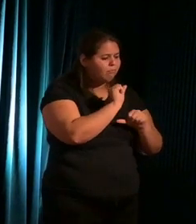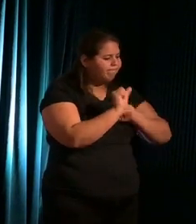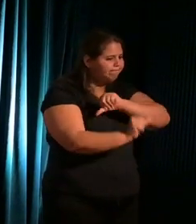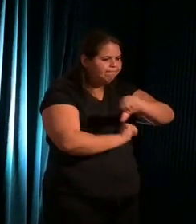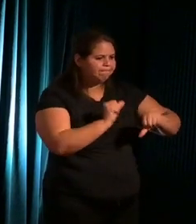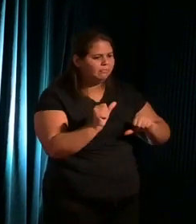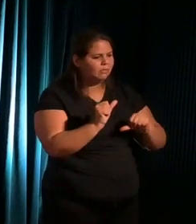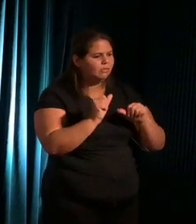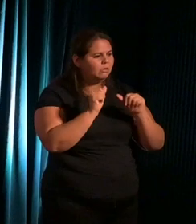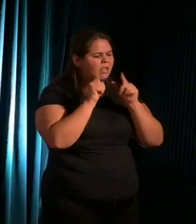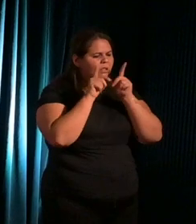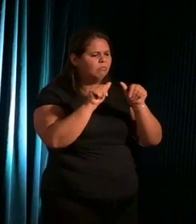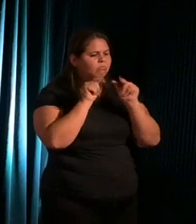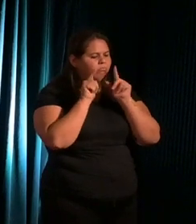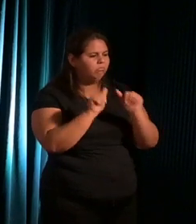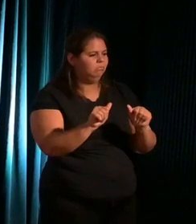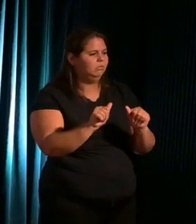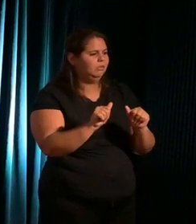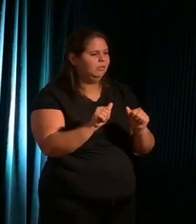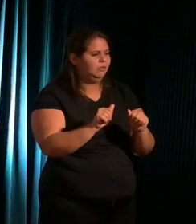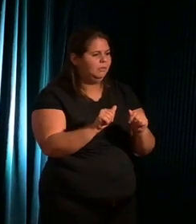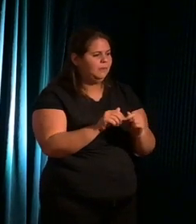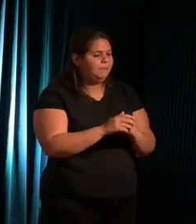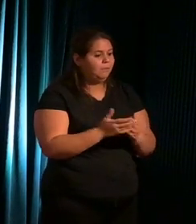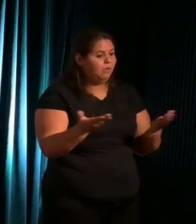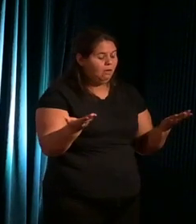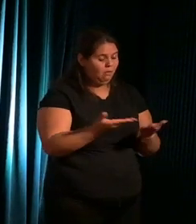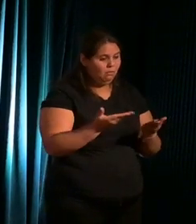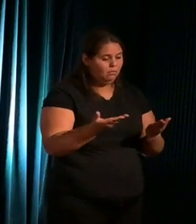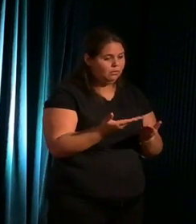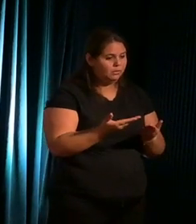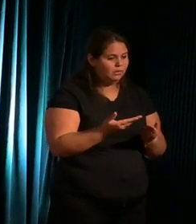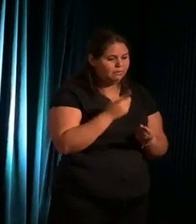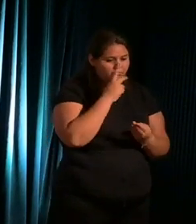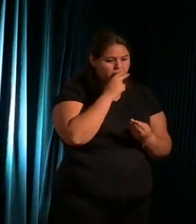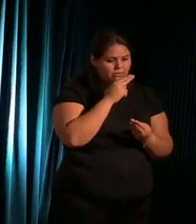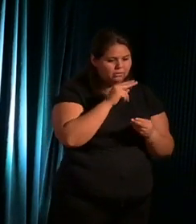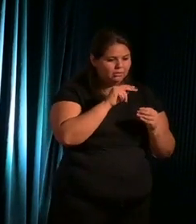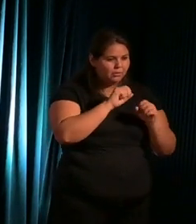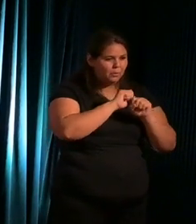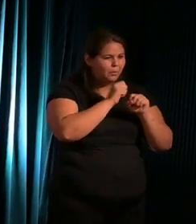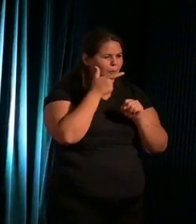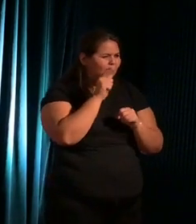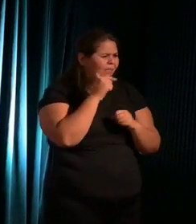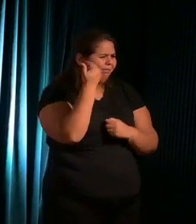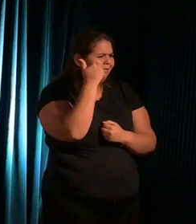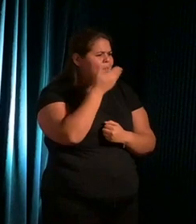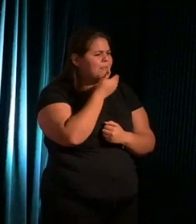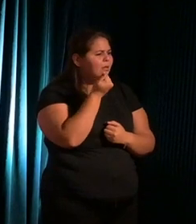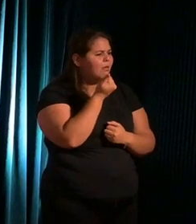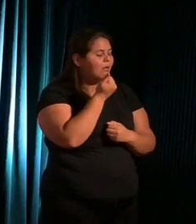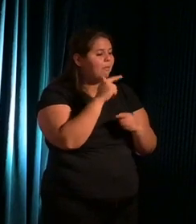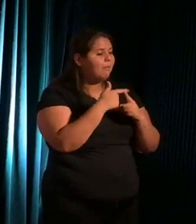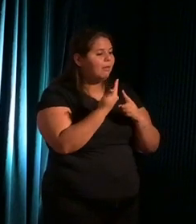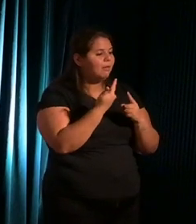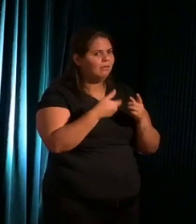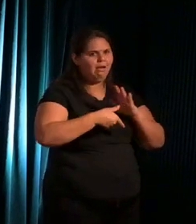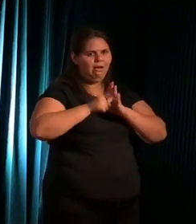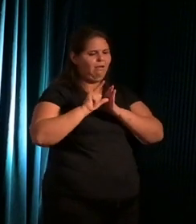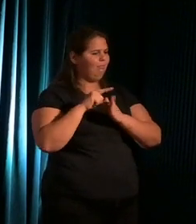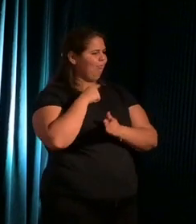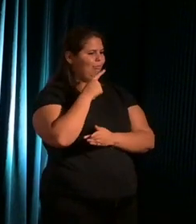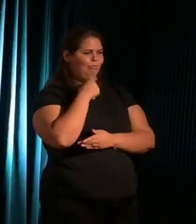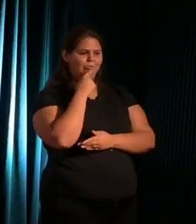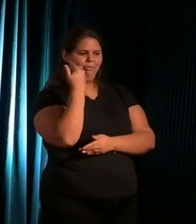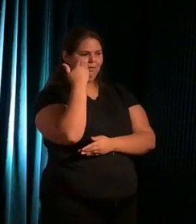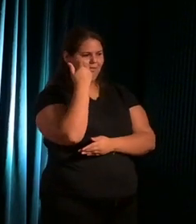de linguagem, né, que hoje estão claramente perceptíveis e que foram construídas ao longo da sua carreira,